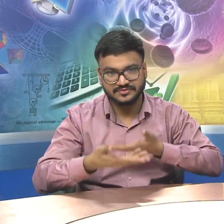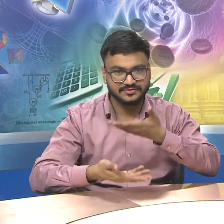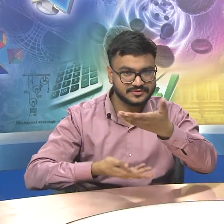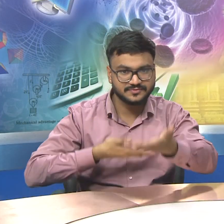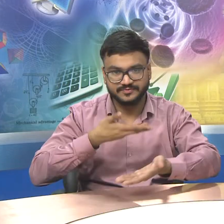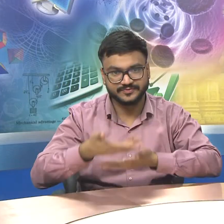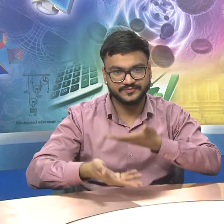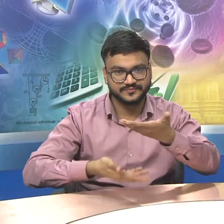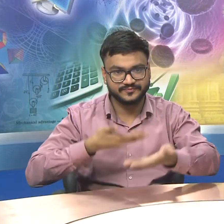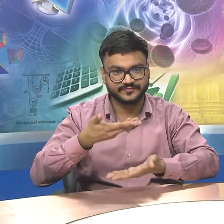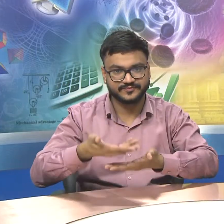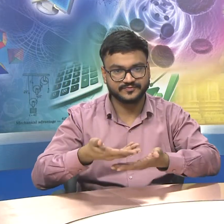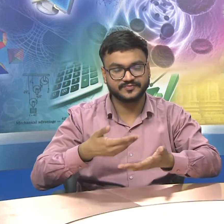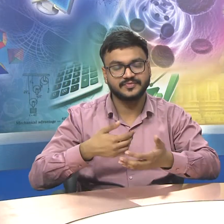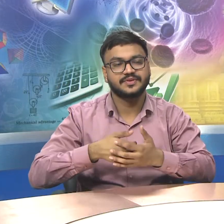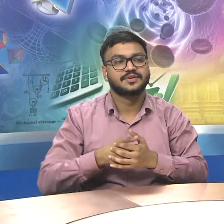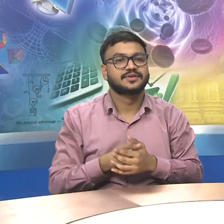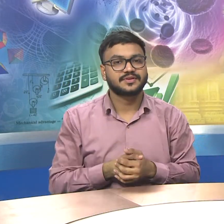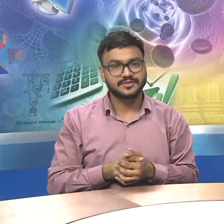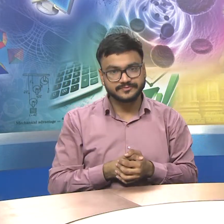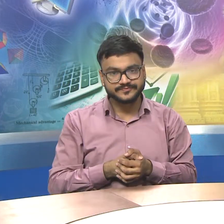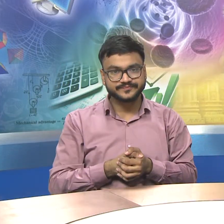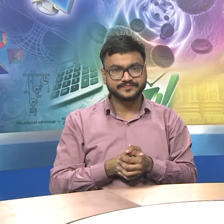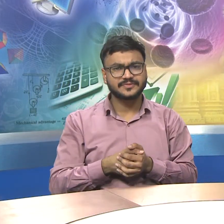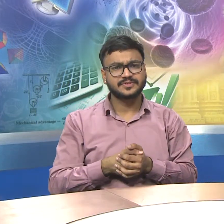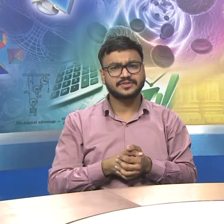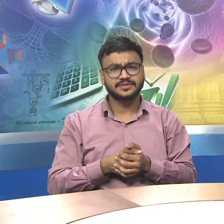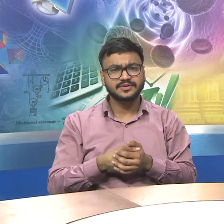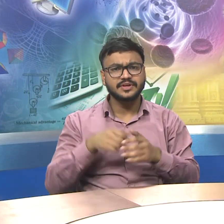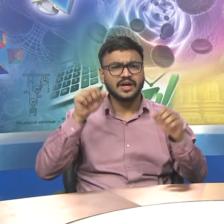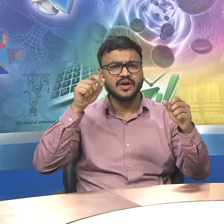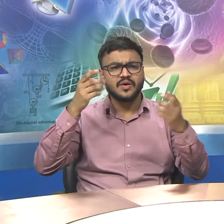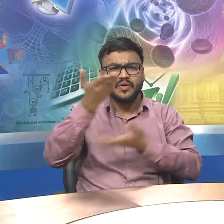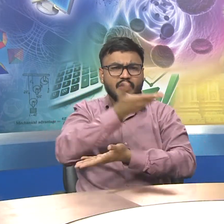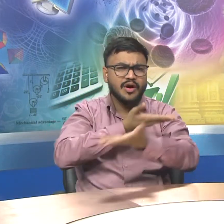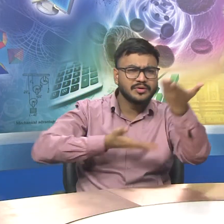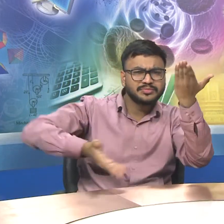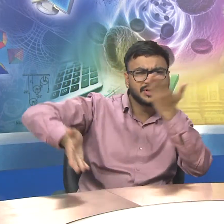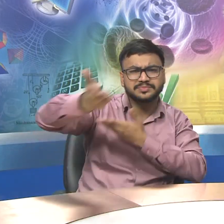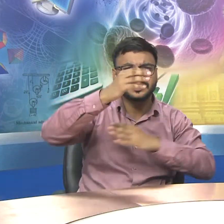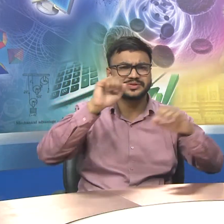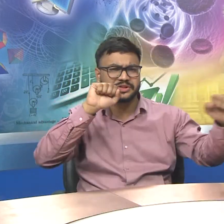Welcome back to NIOS classes. Now we will look about the exercise.